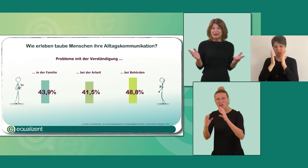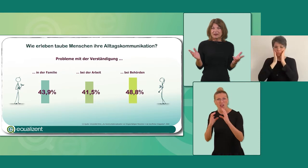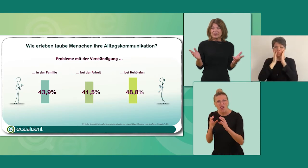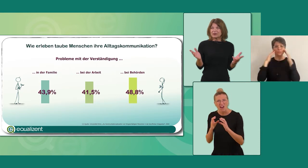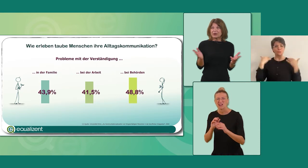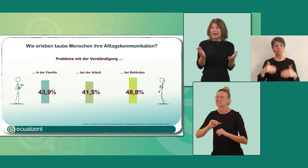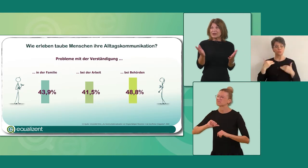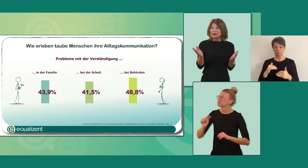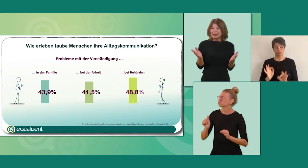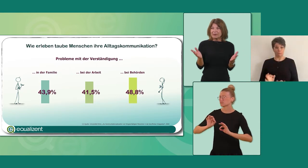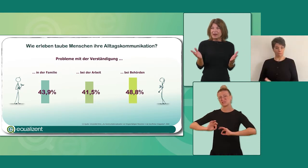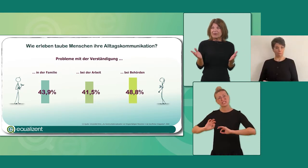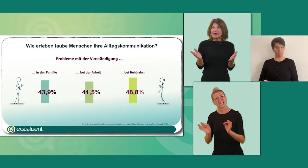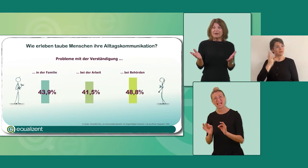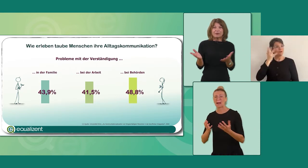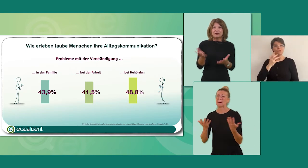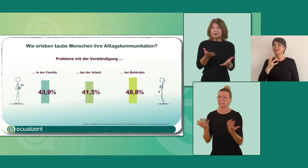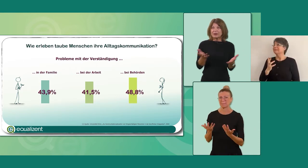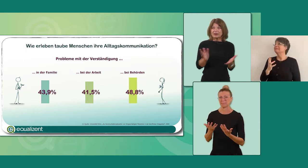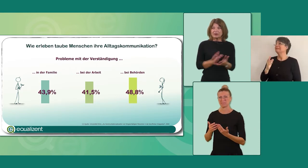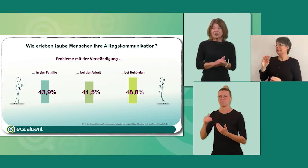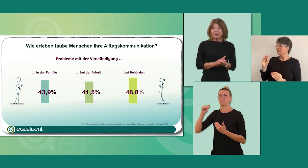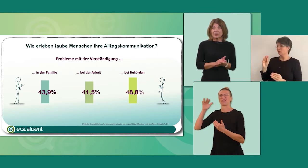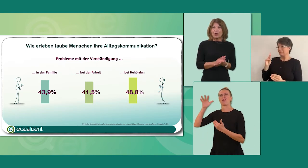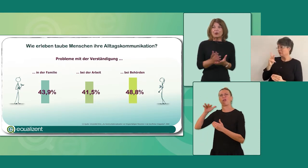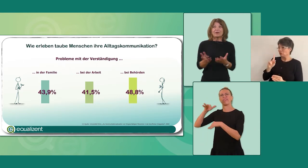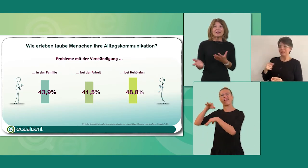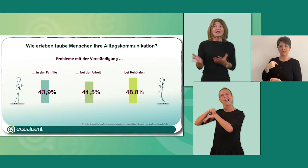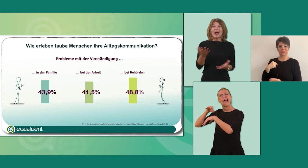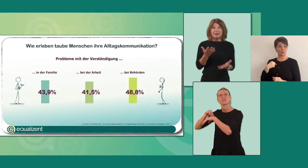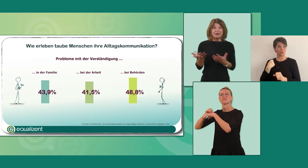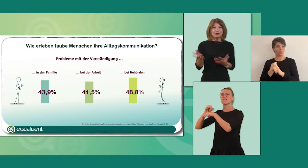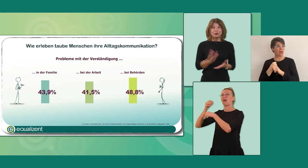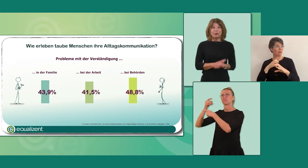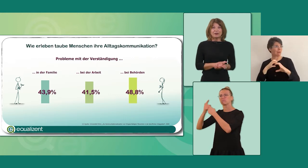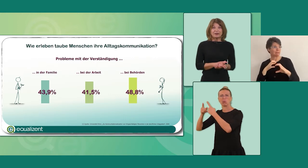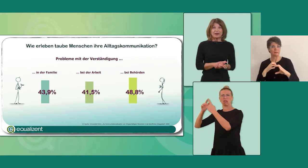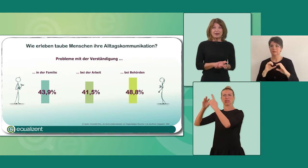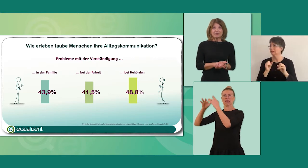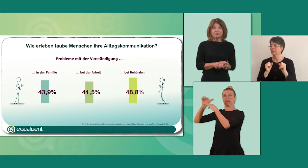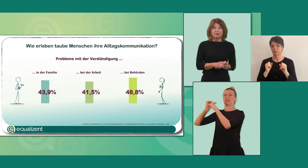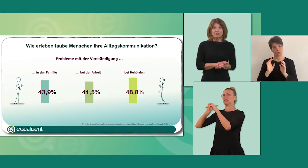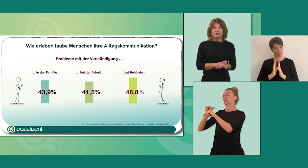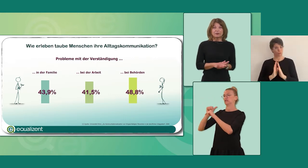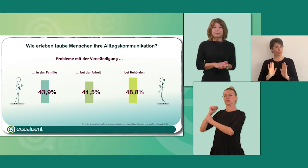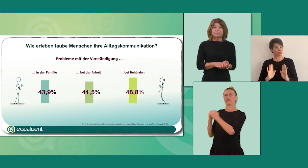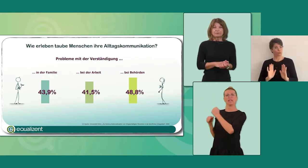vorstellt? Das ist doch eigentlich schlimm, wenn ich Informationen nicht verstehe oder wenn ich in der Arbeit nicht gut kommunizieren kann.